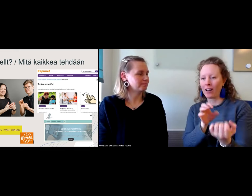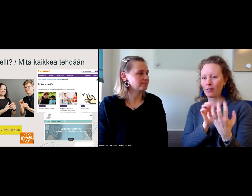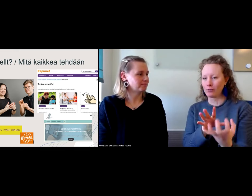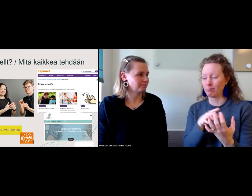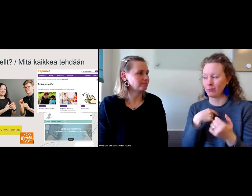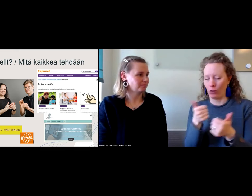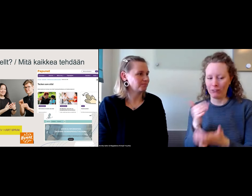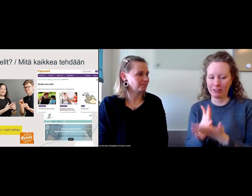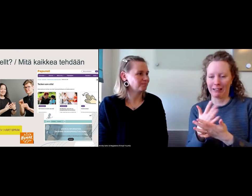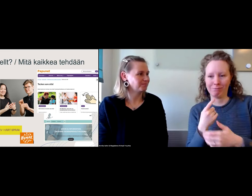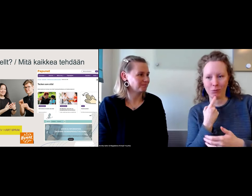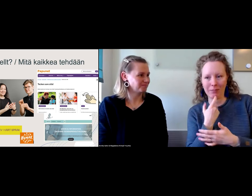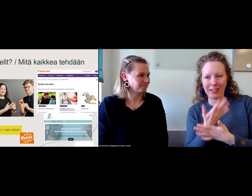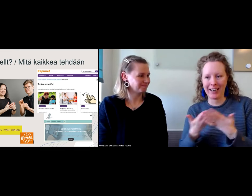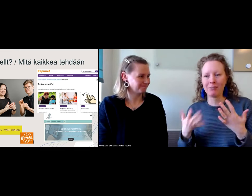saimme kuulla.